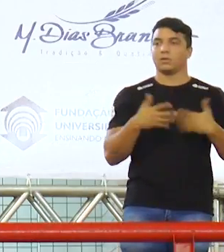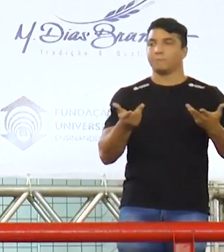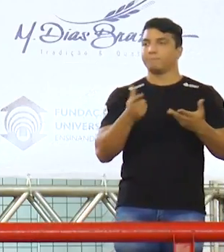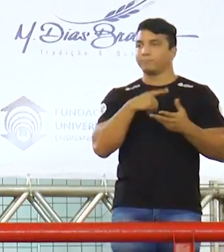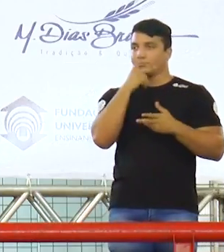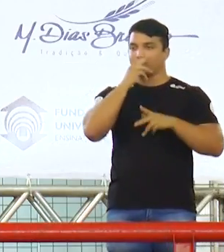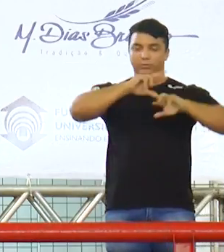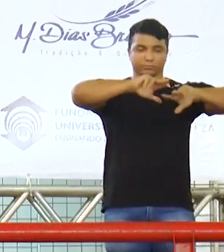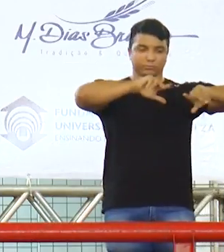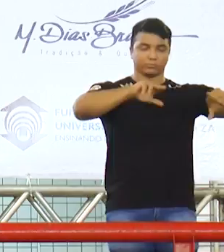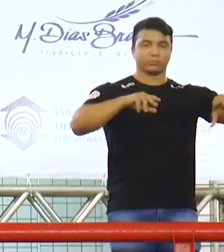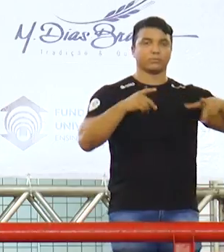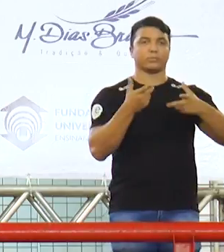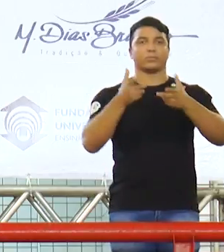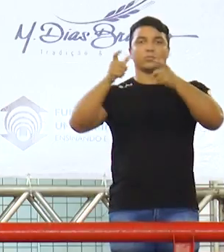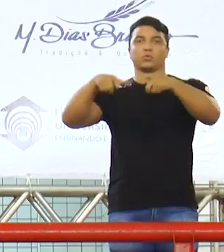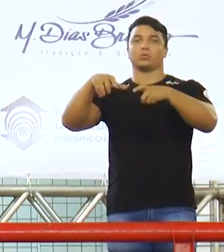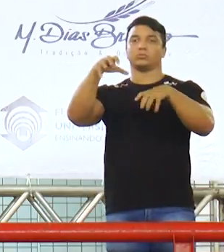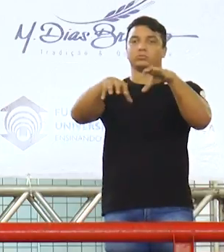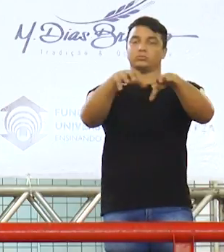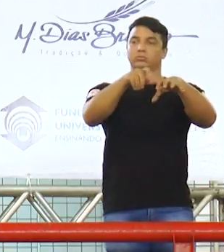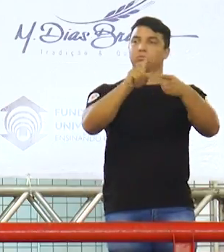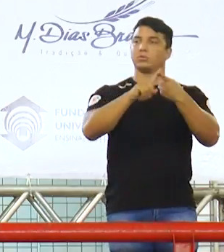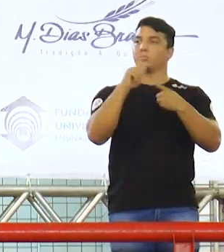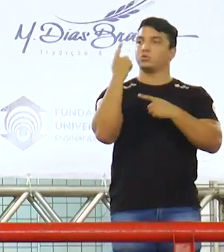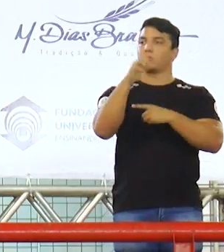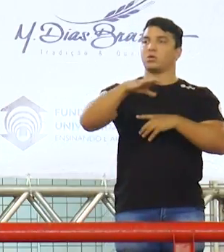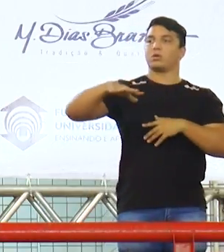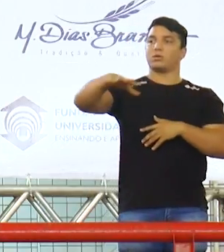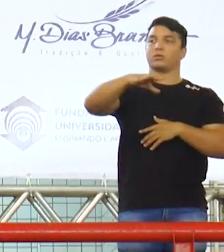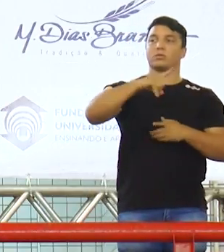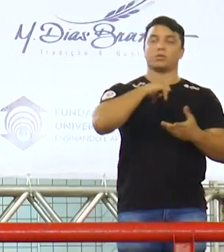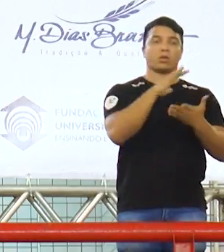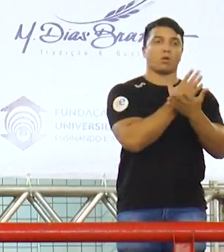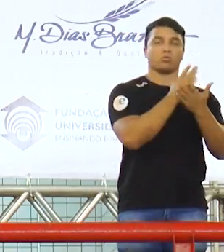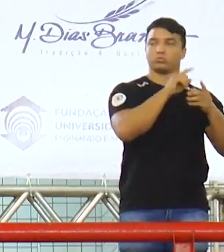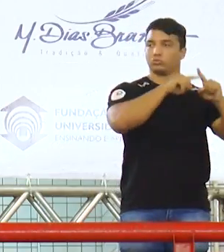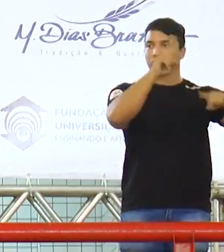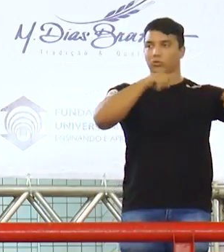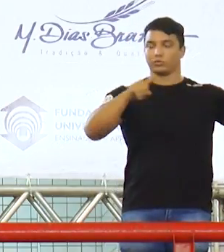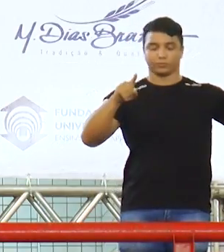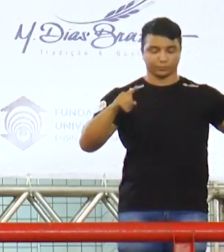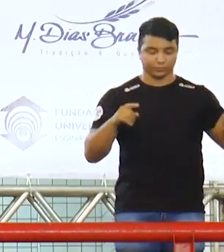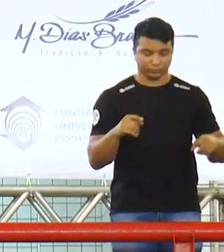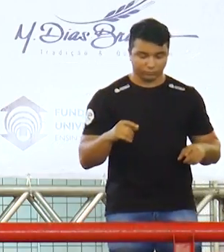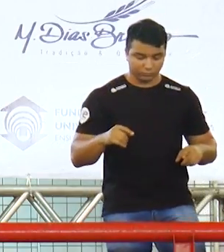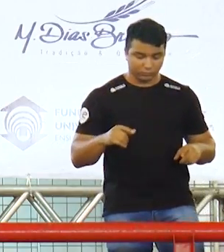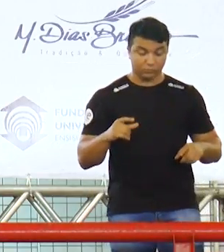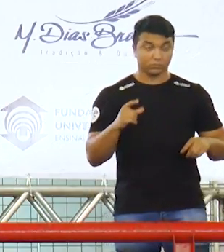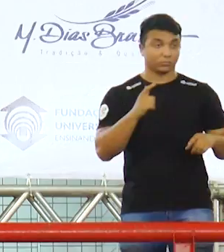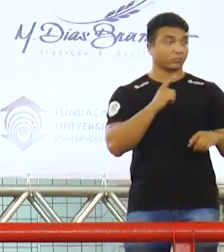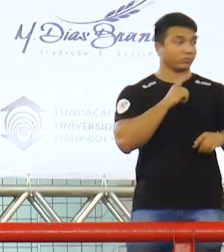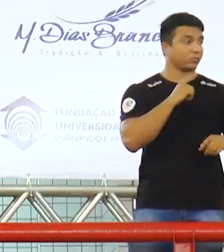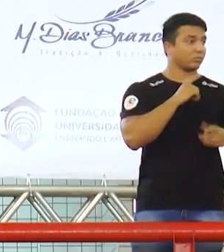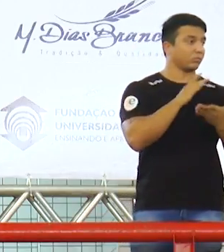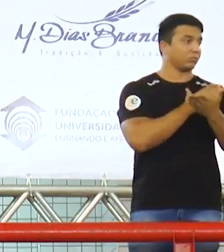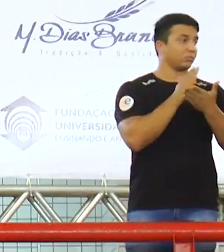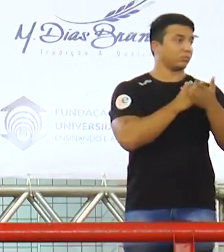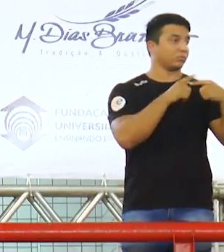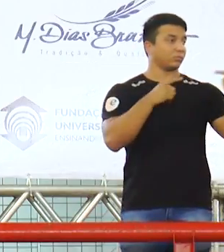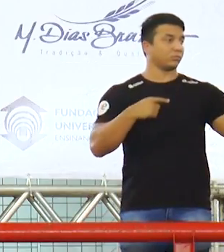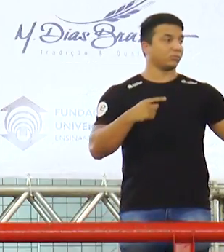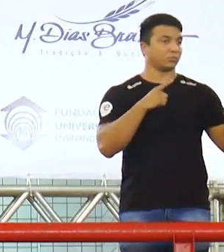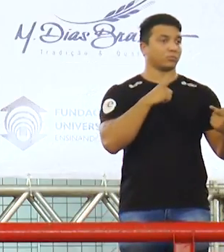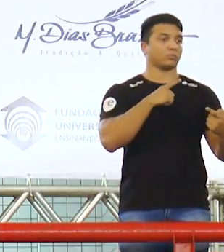variação regional geográfica, nós temos alguns níveis que eu gostaria que você guardasse. Tem aí no seu